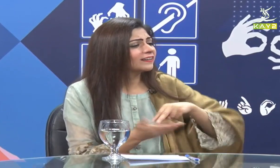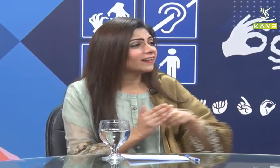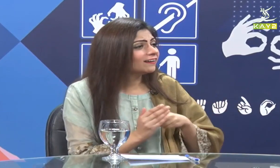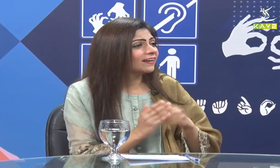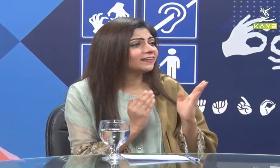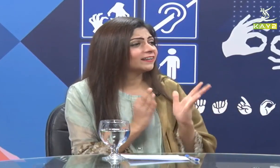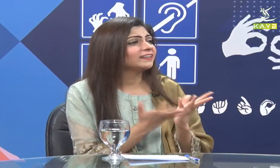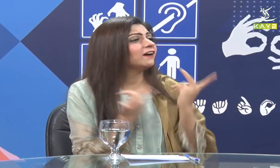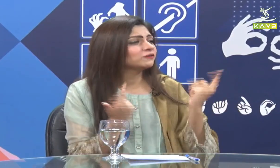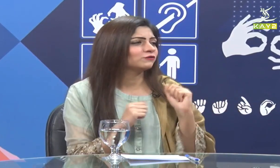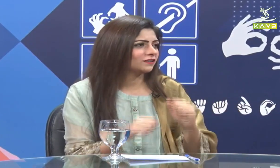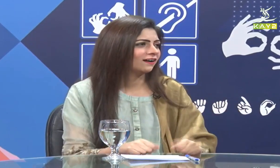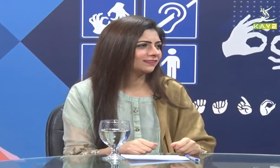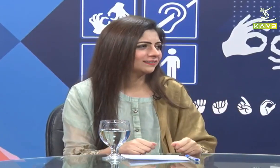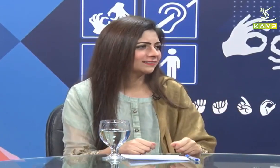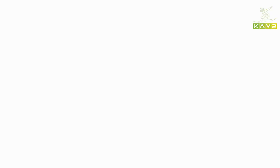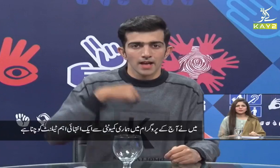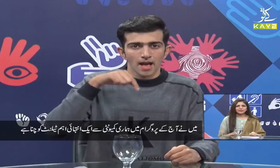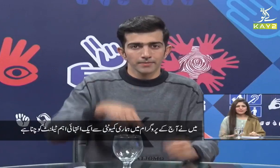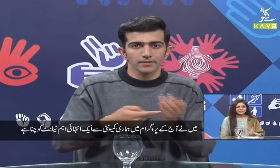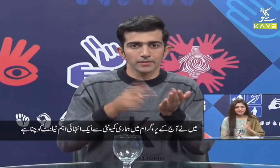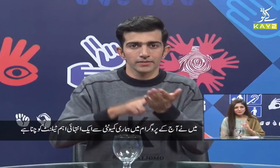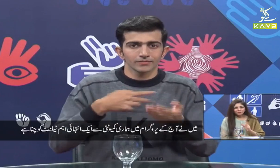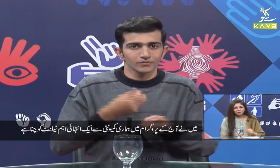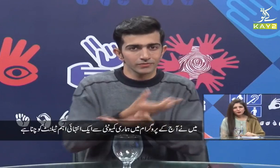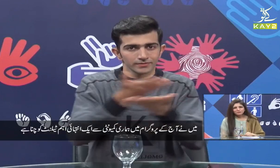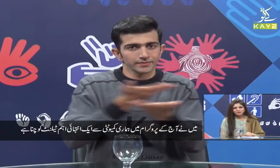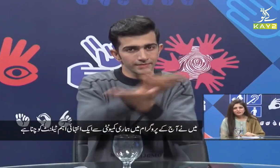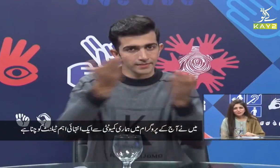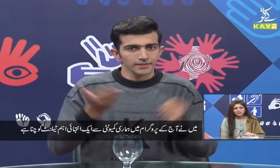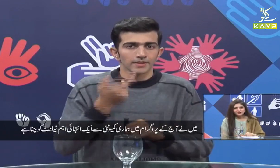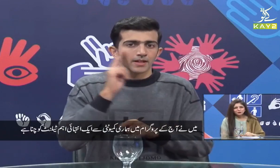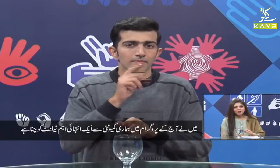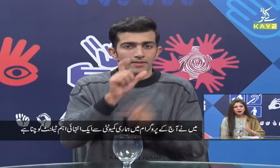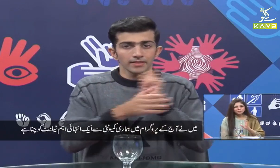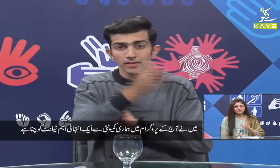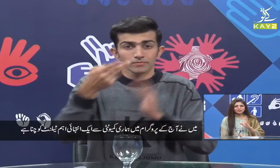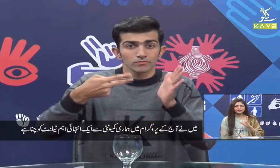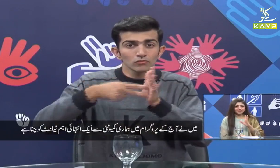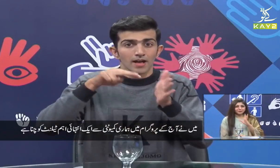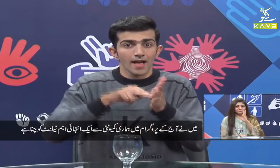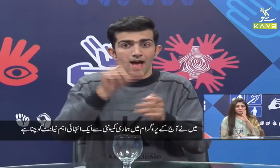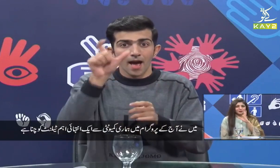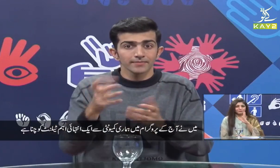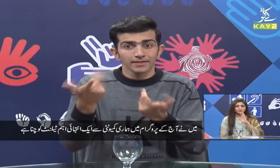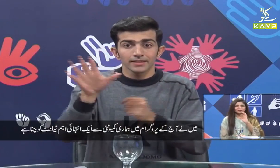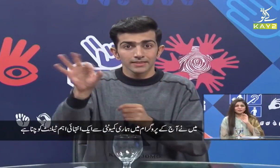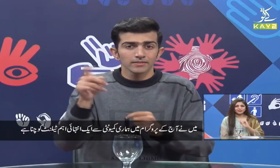क्या टैलेंट है, क्या खसूसियात हैं? इस टीवी प्रोग्राम के ज़रिए जो आज मैंने टैलेंट चुना है उसका टैलेंट